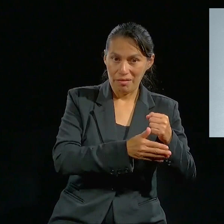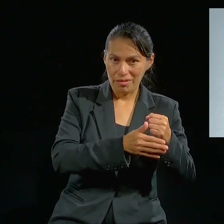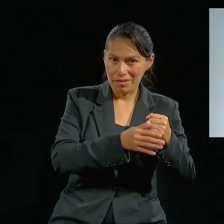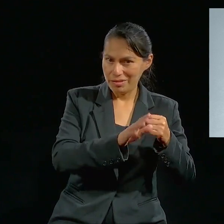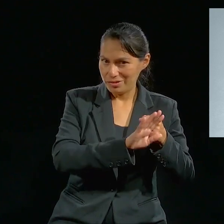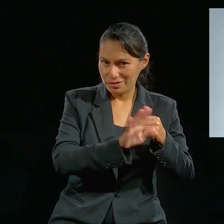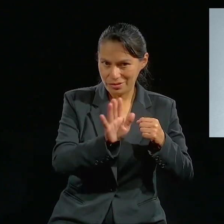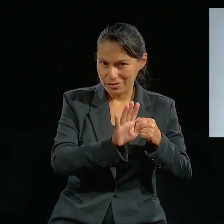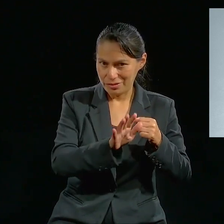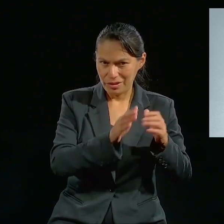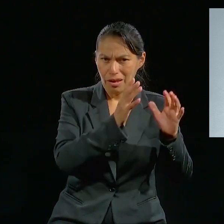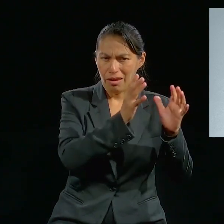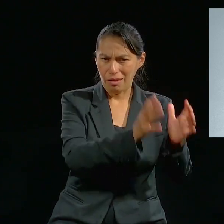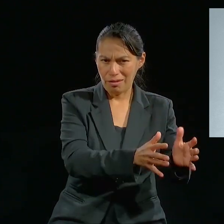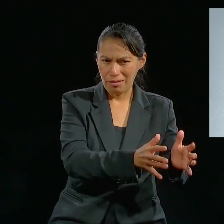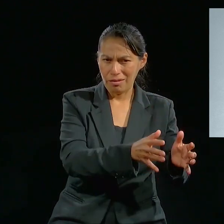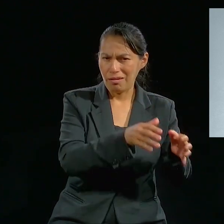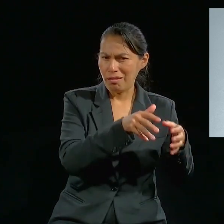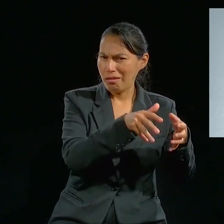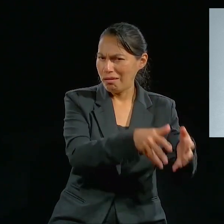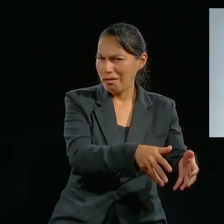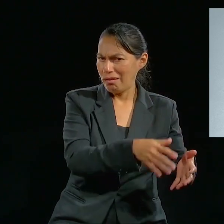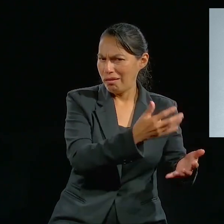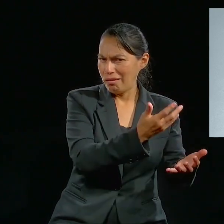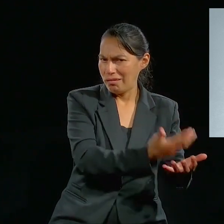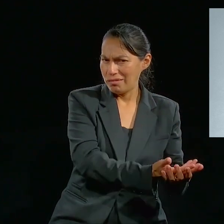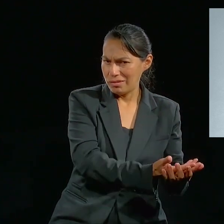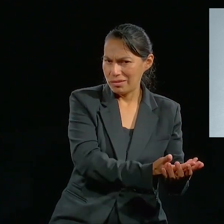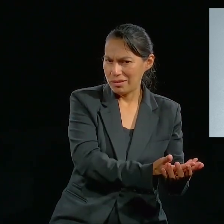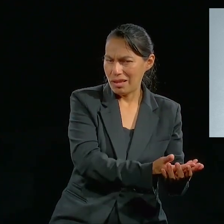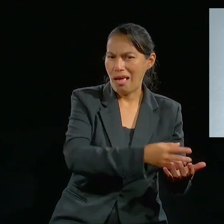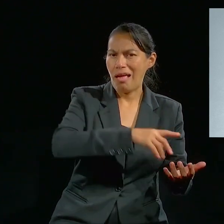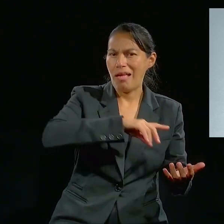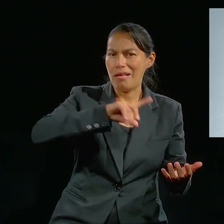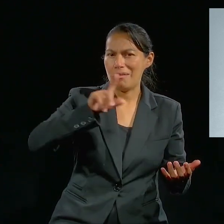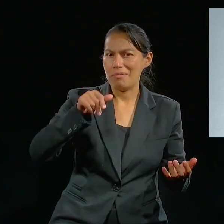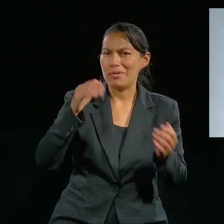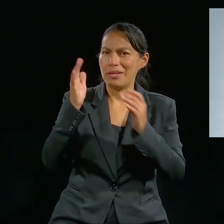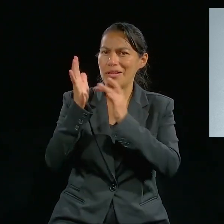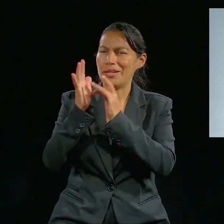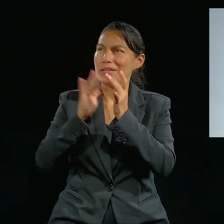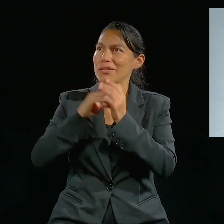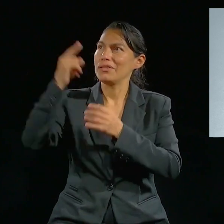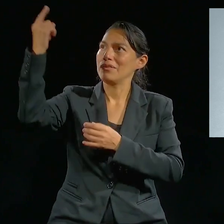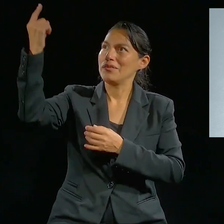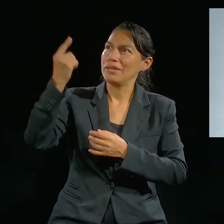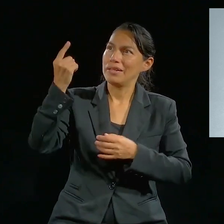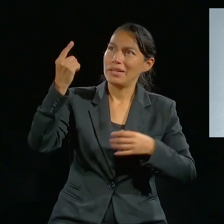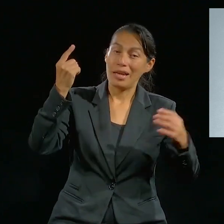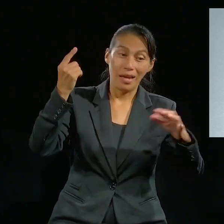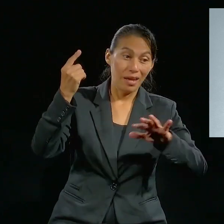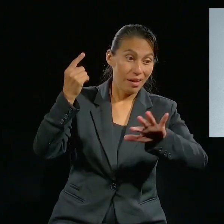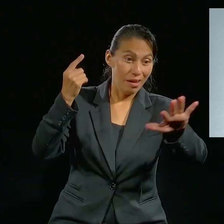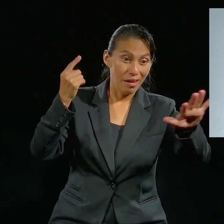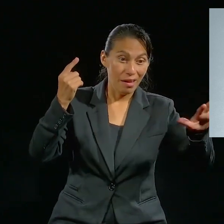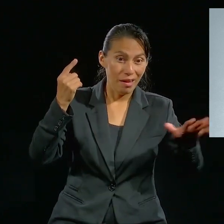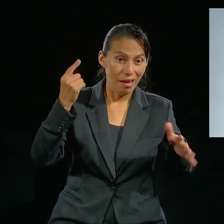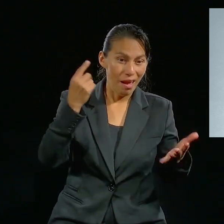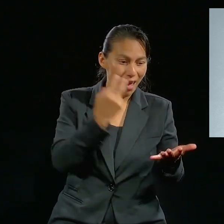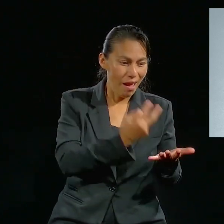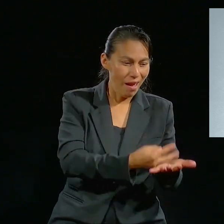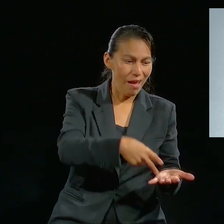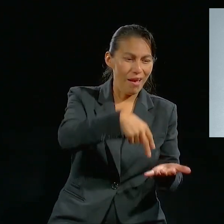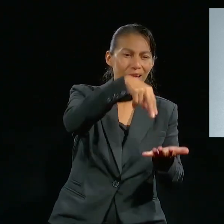Hay un lapso de tiempo en lo que nosotros esperamos la venida de Jesús y cuando